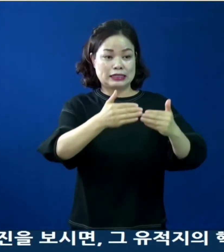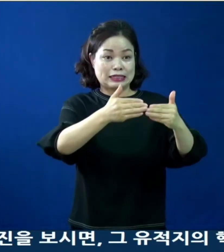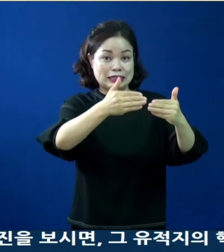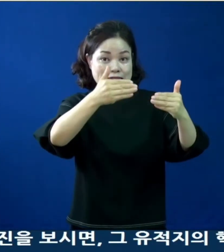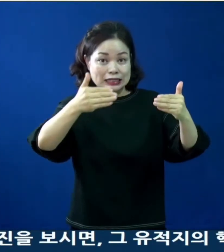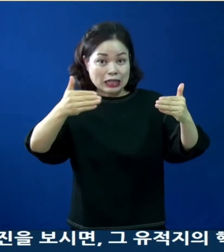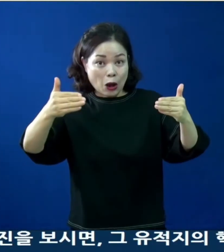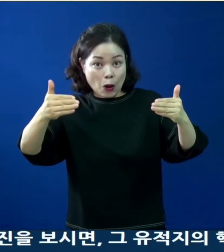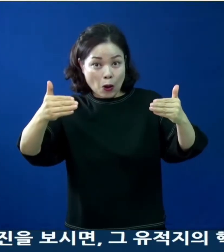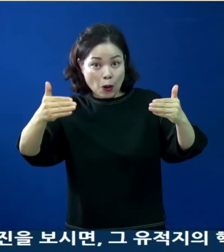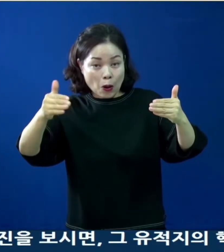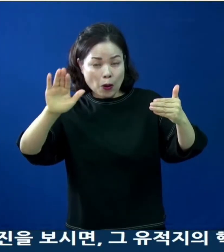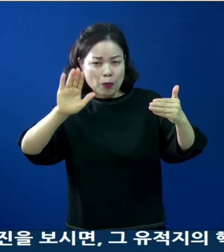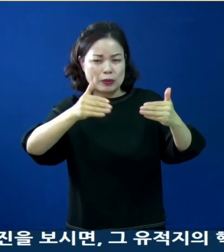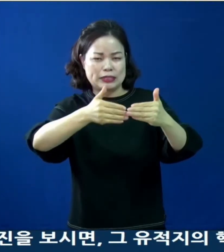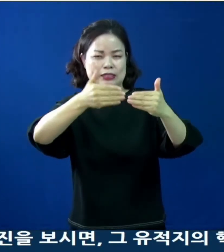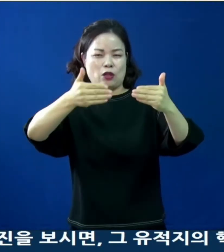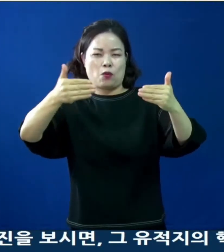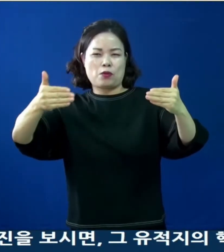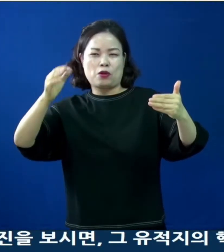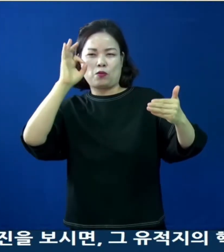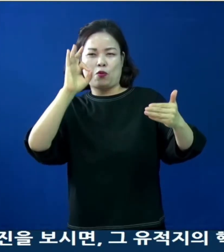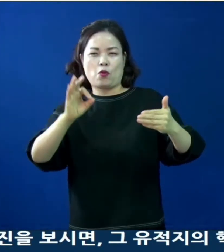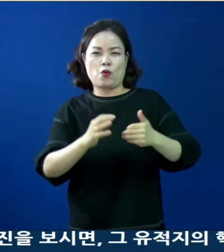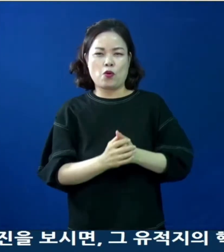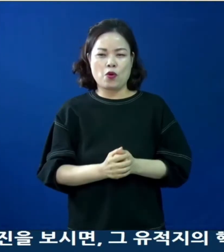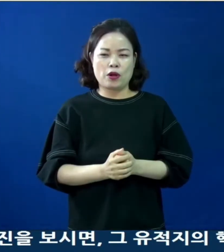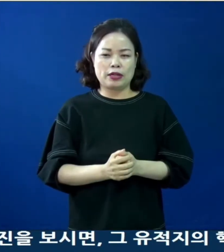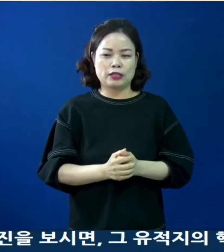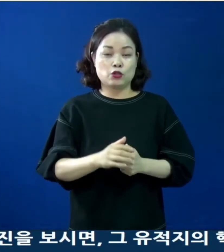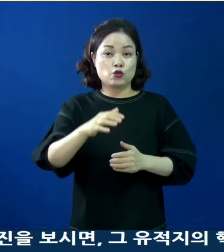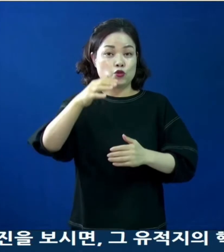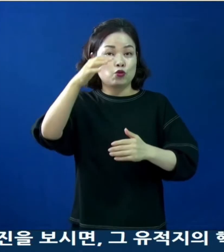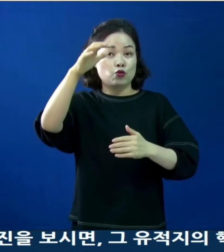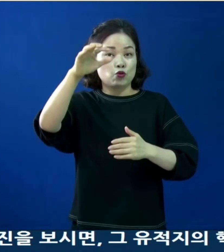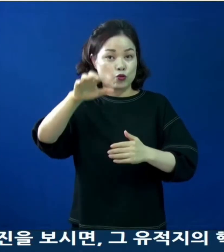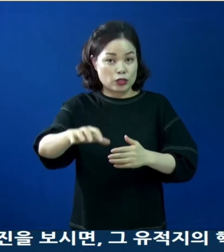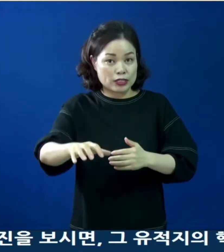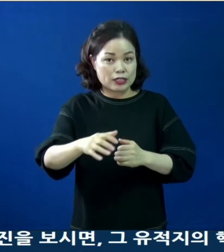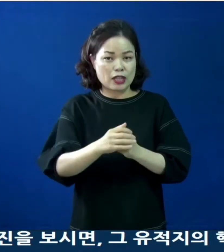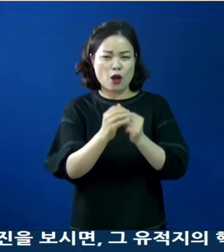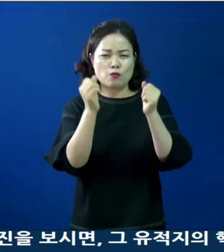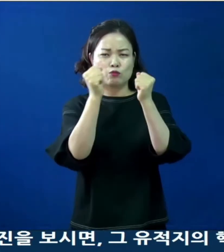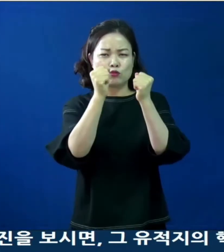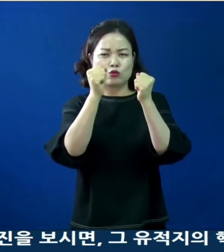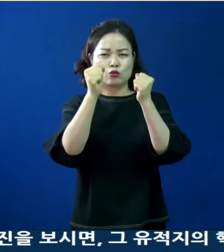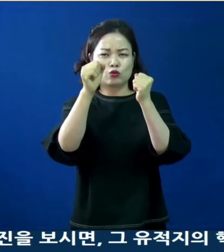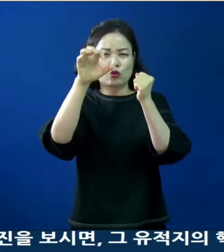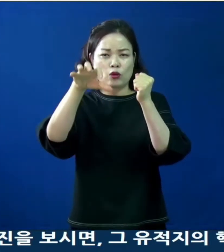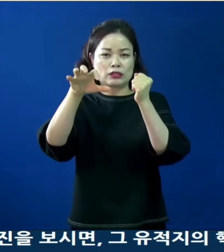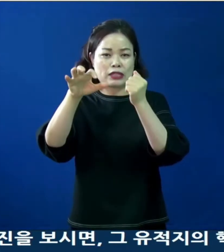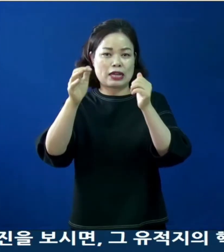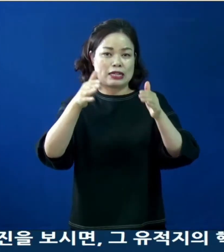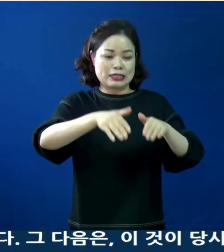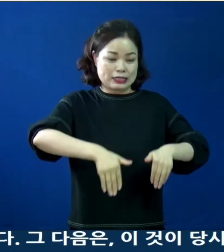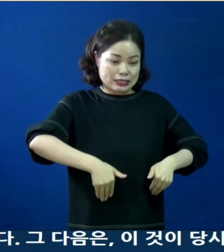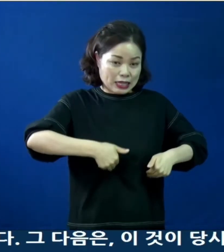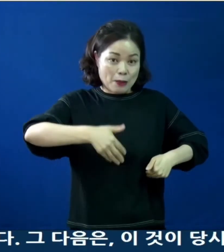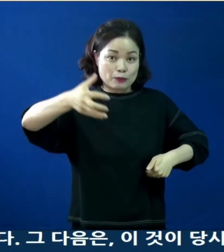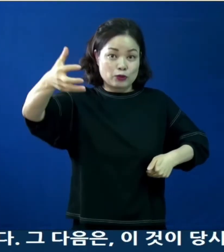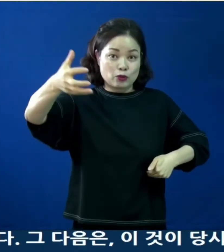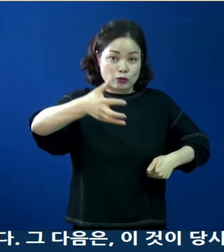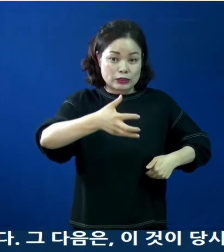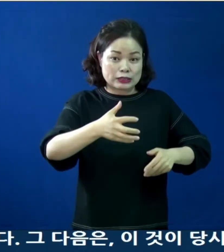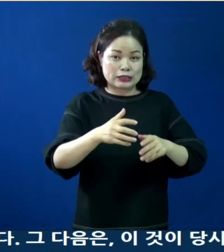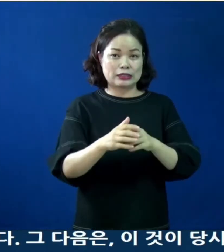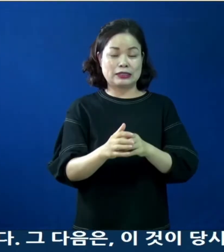보이죠? 성벽. 이 위치는 북쪽에서 남쪽으로 이동하는 겁니다. 그 그림을